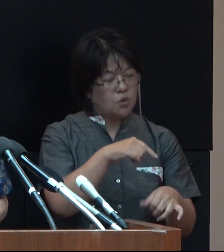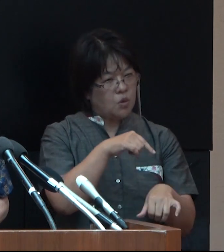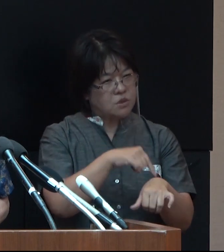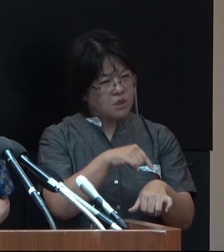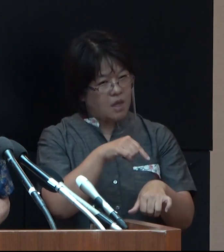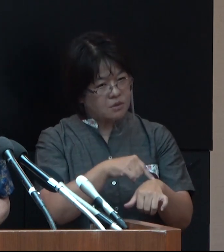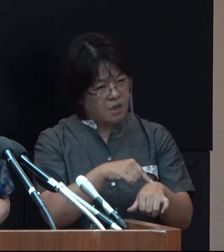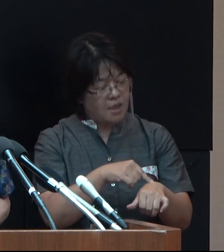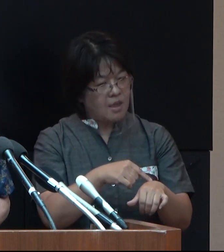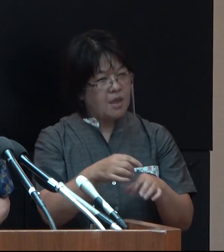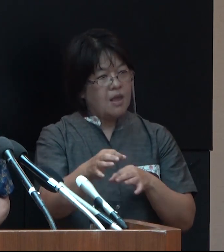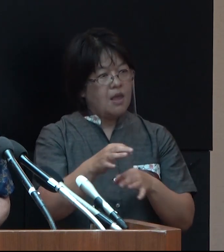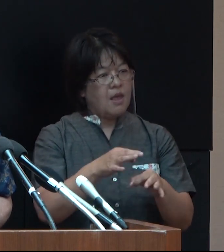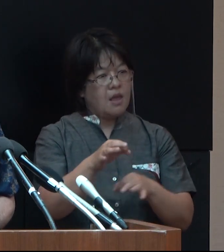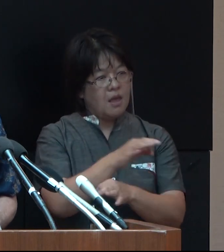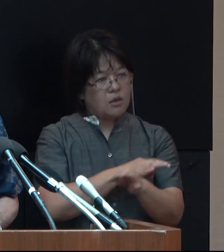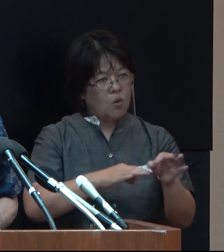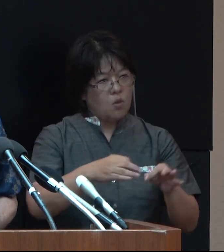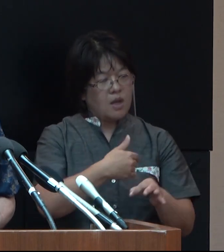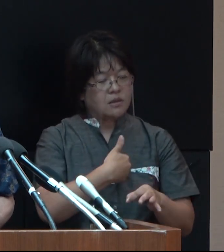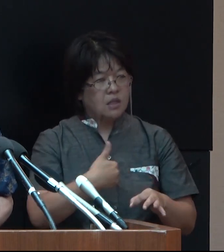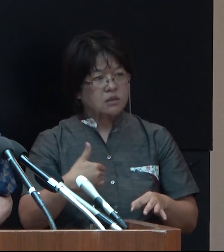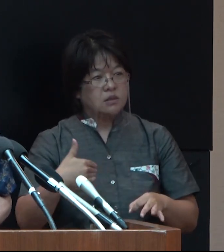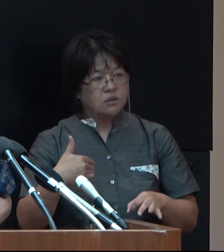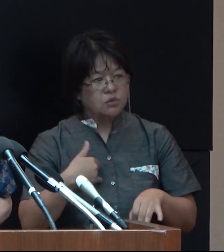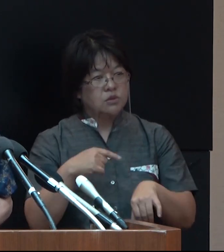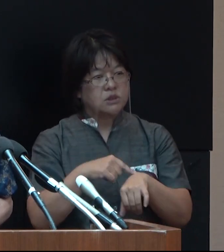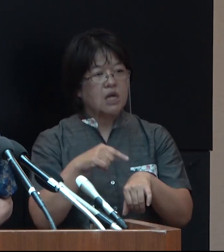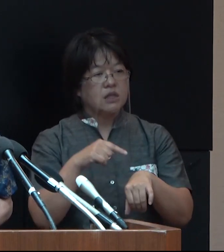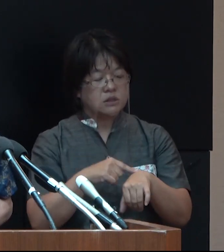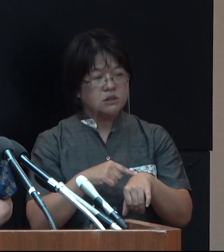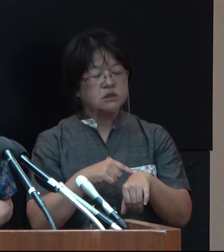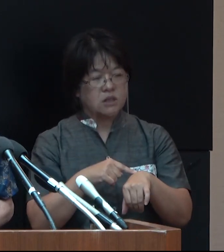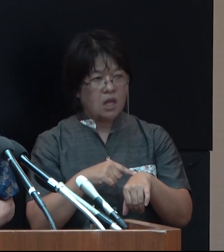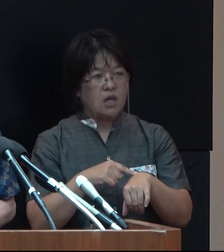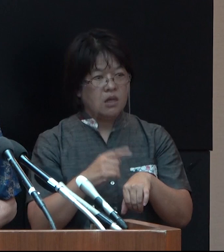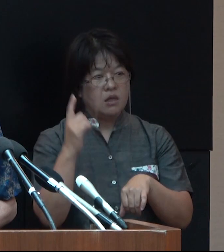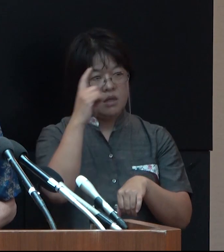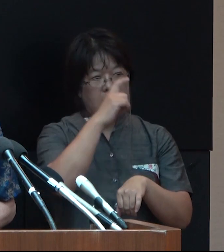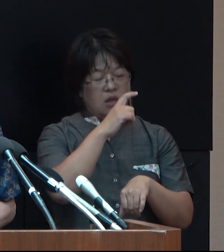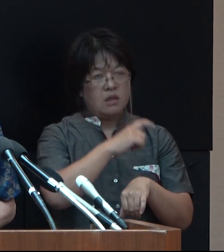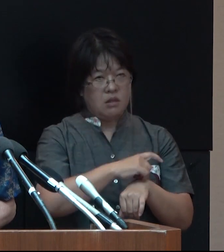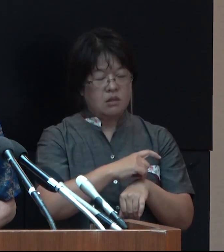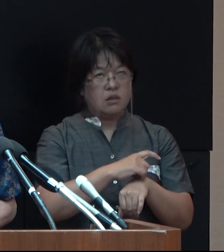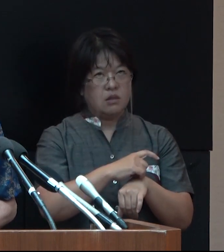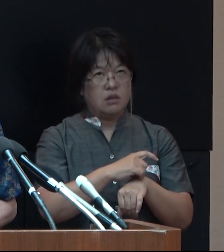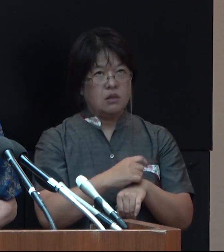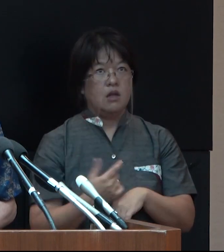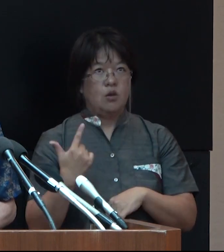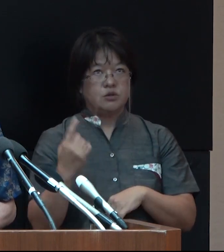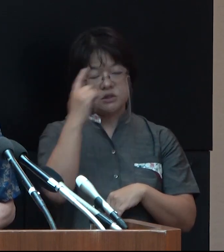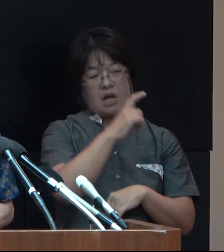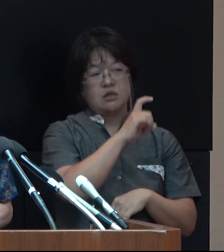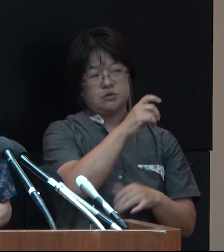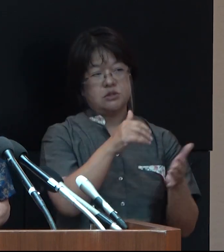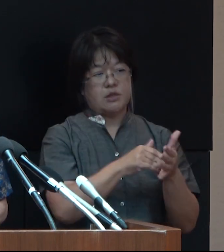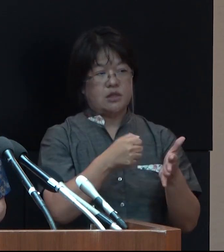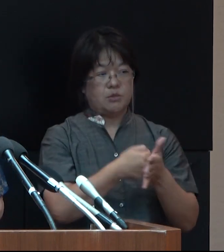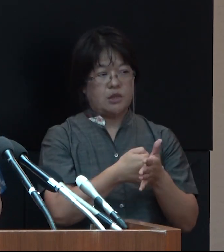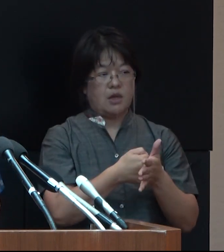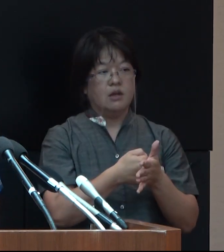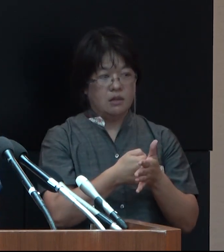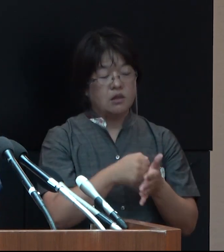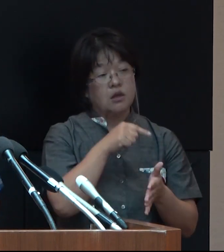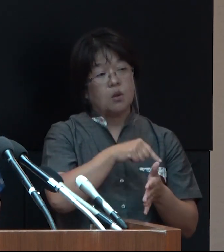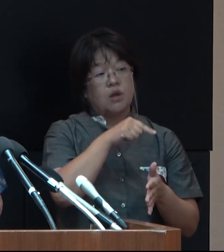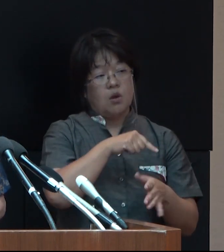る時間帯ということを考え、午後10時ということにさせていただきましたが、しかし、それもまた時短